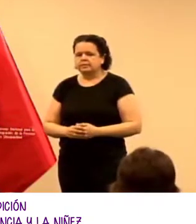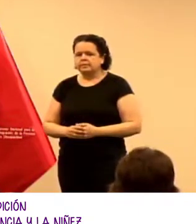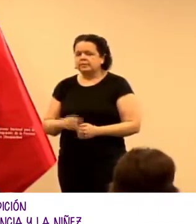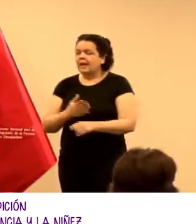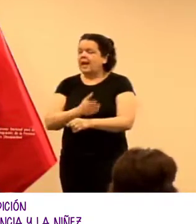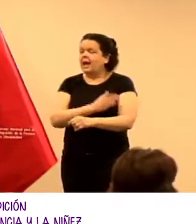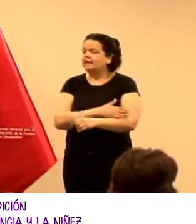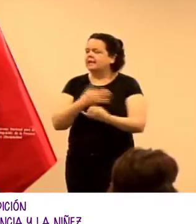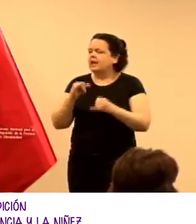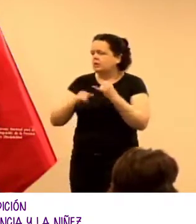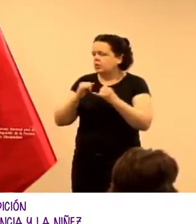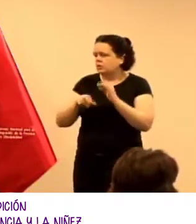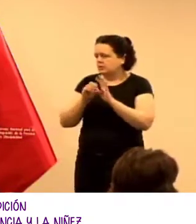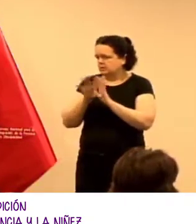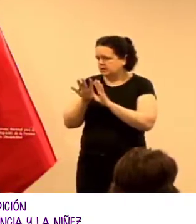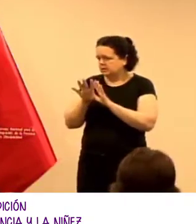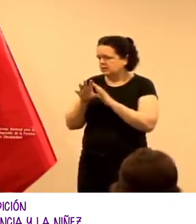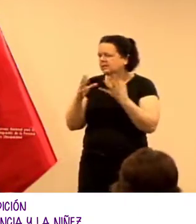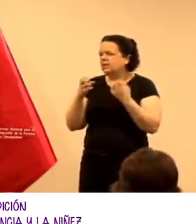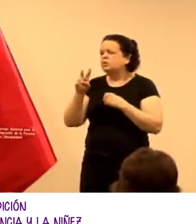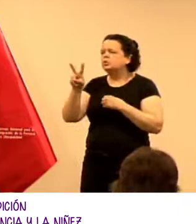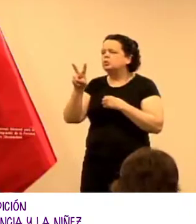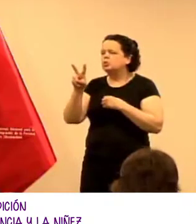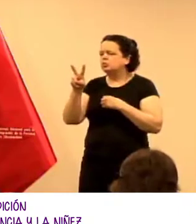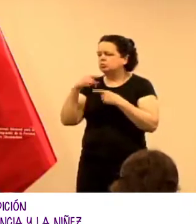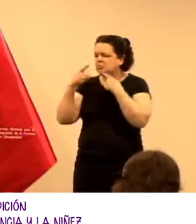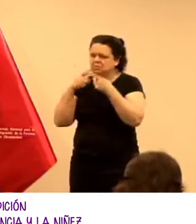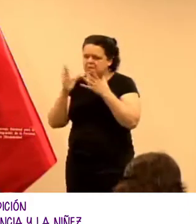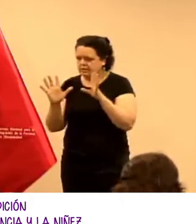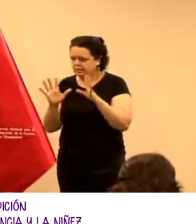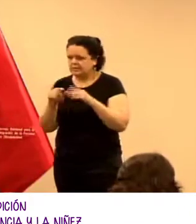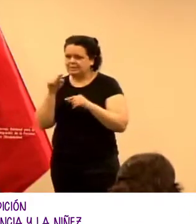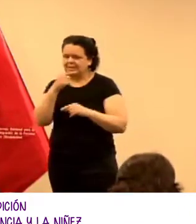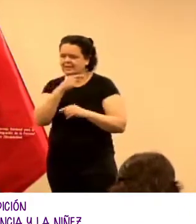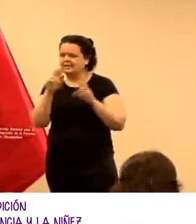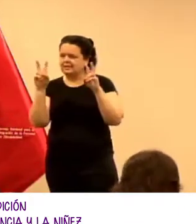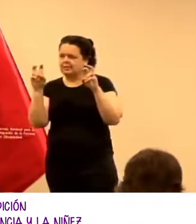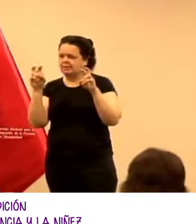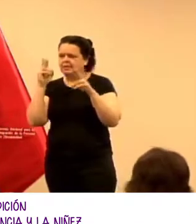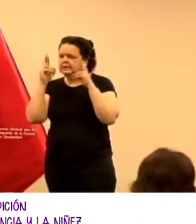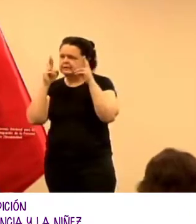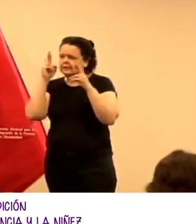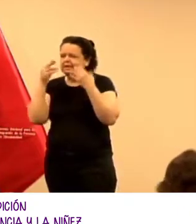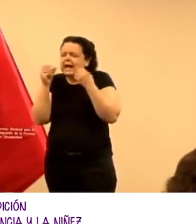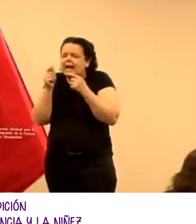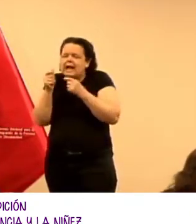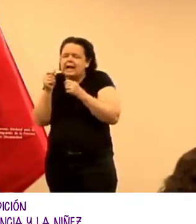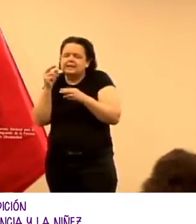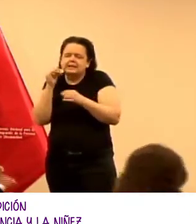Antes de pasar a la última lámina, quisiera hacer unos 2 comentarios sobre esto, unas 2 reflexiones casi